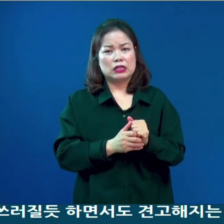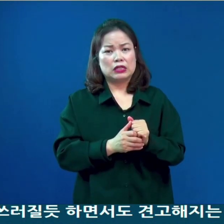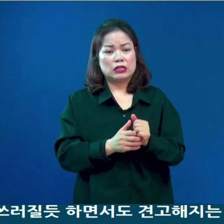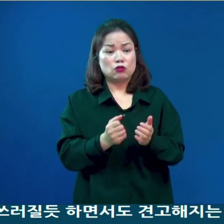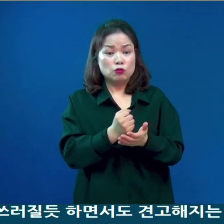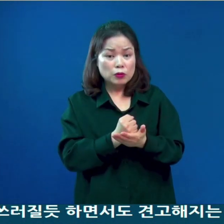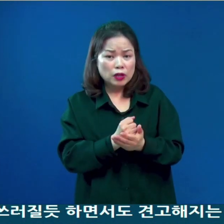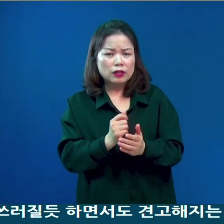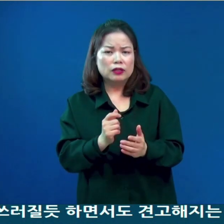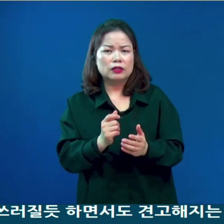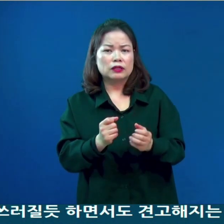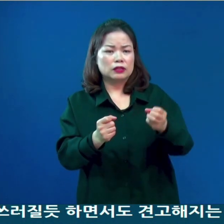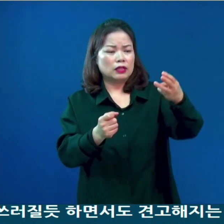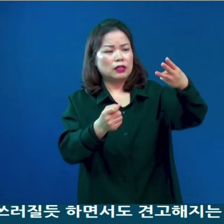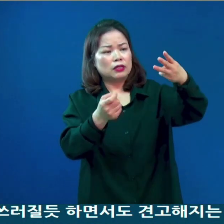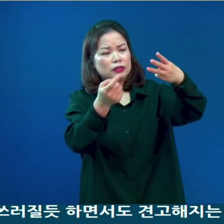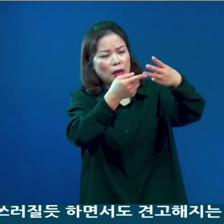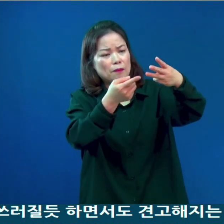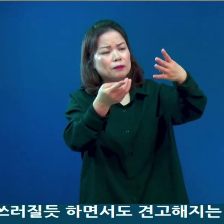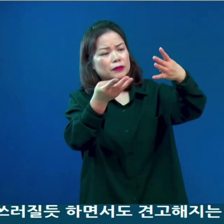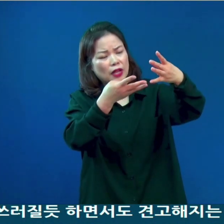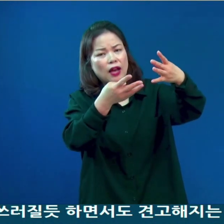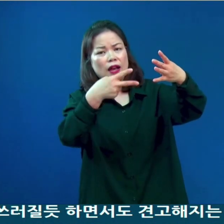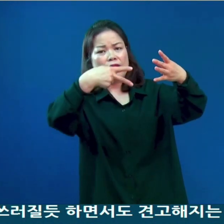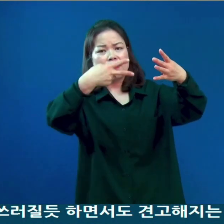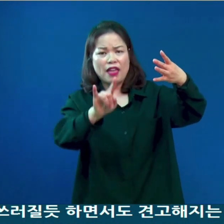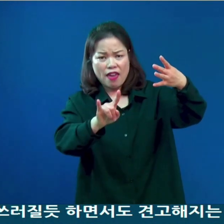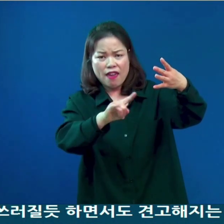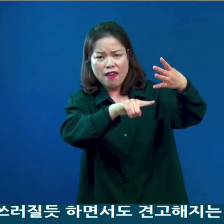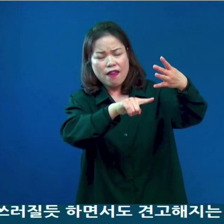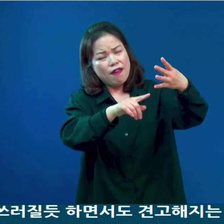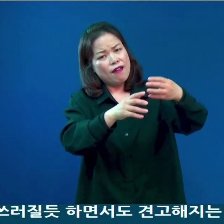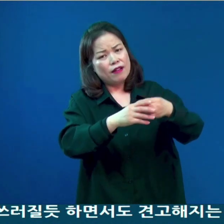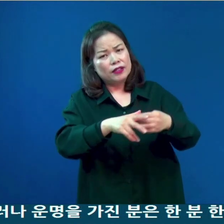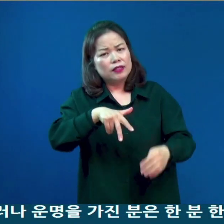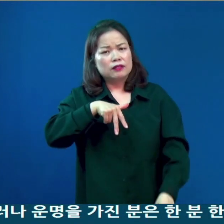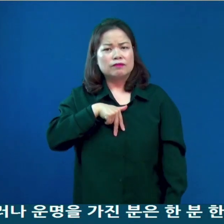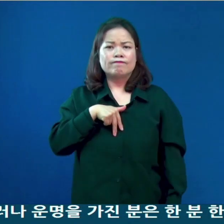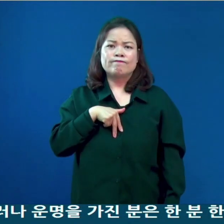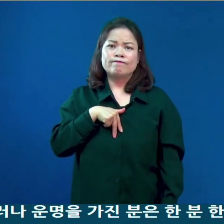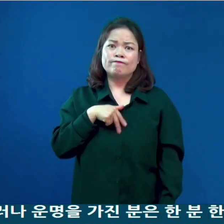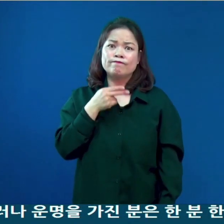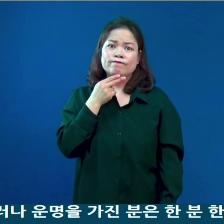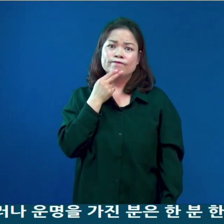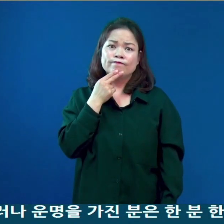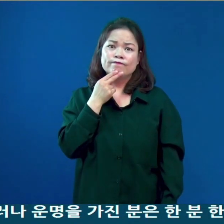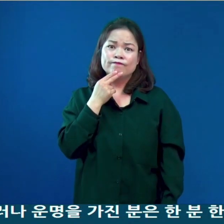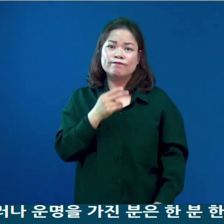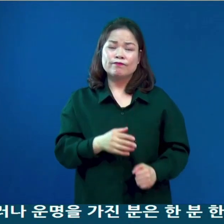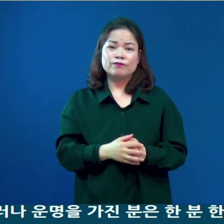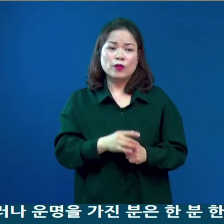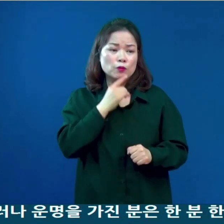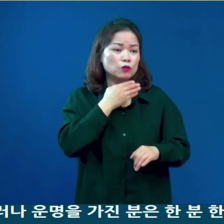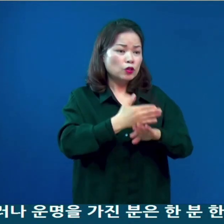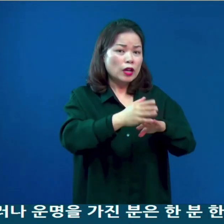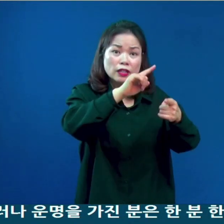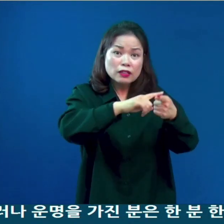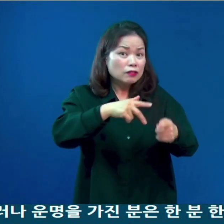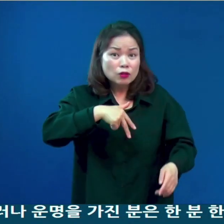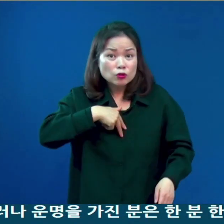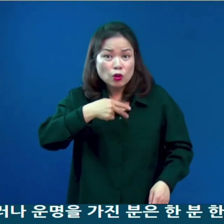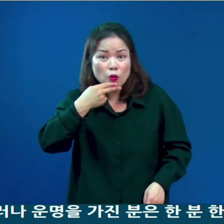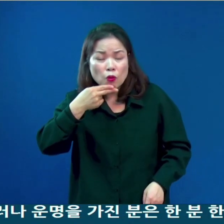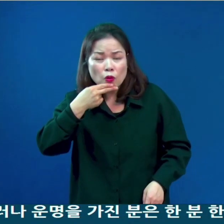있는 3세대와 4세대까지는 하고 있는데 정체성이 없습니다. 사실